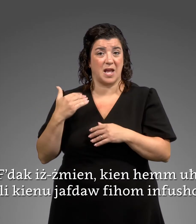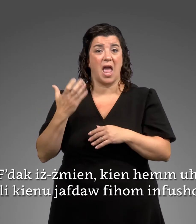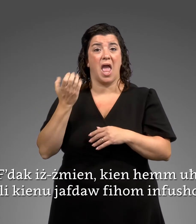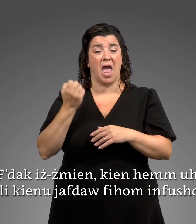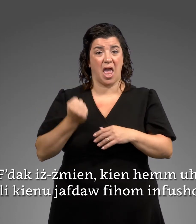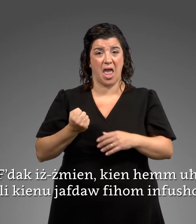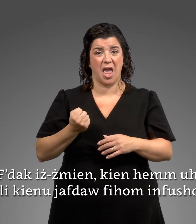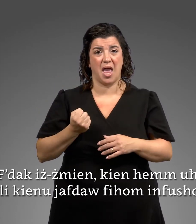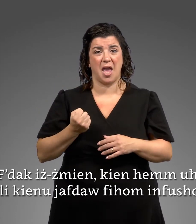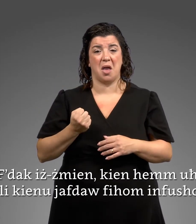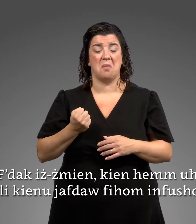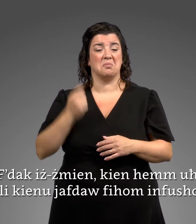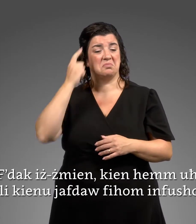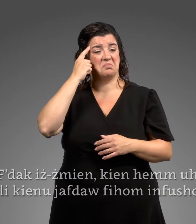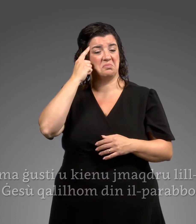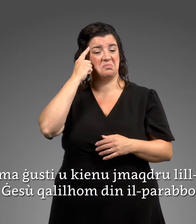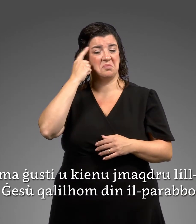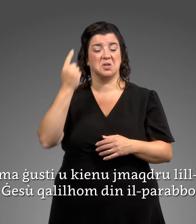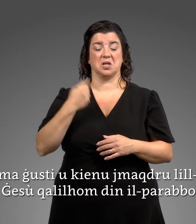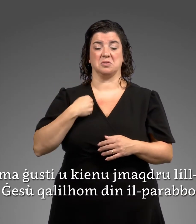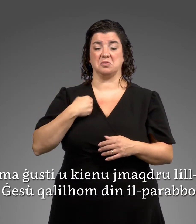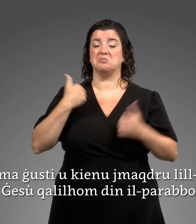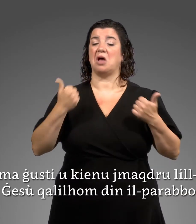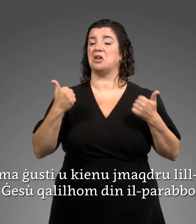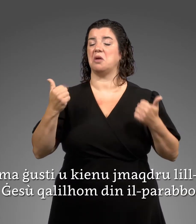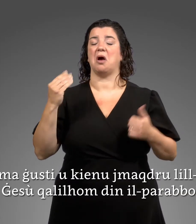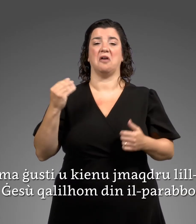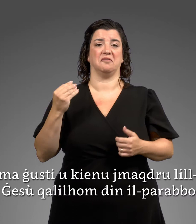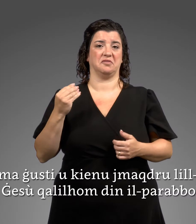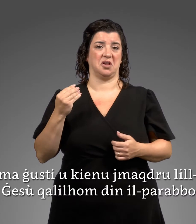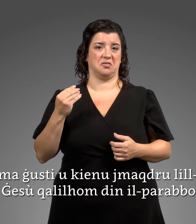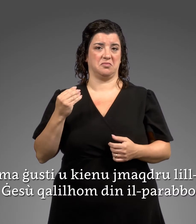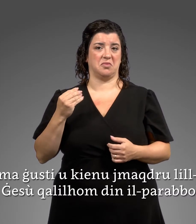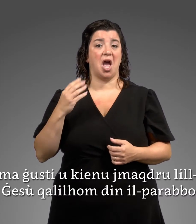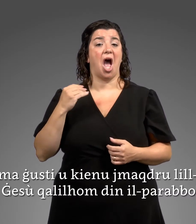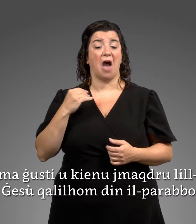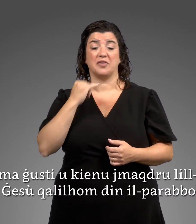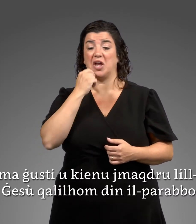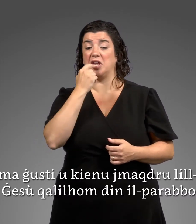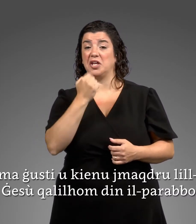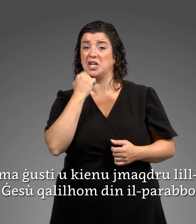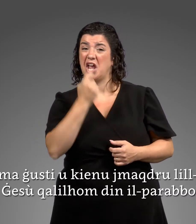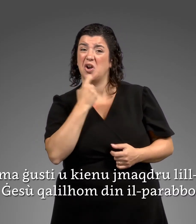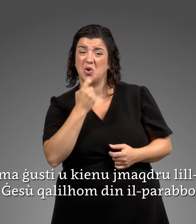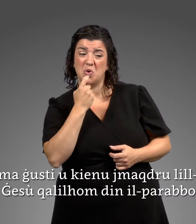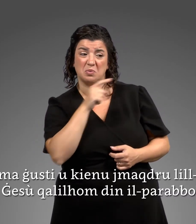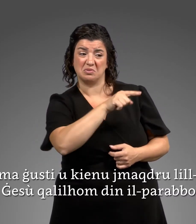uħut Li kinu jafdaw Fijom nfusum Li u maġusti U kinu jmaqdru l-l-loħrajn